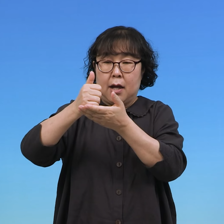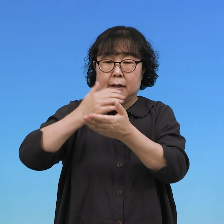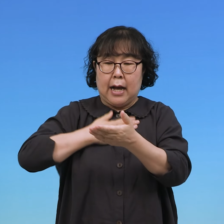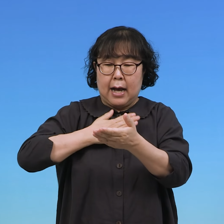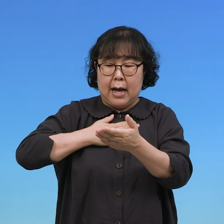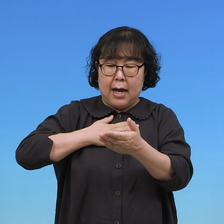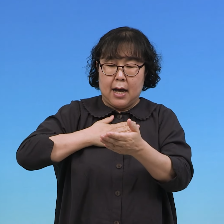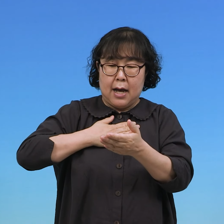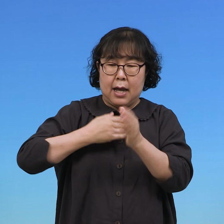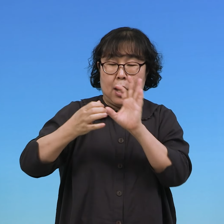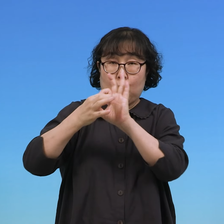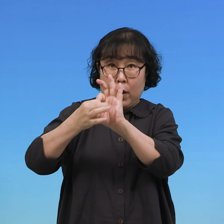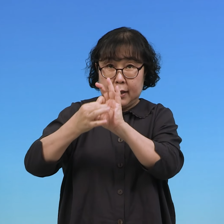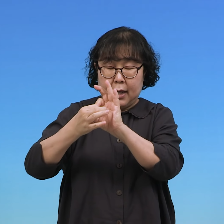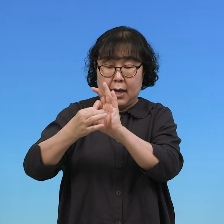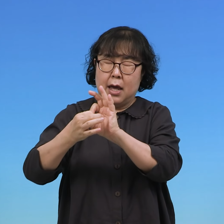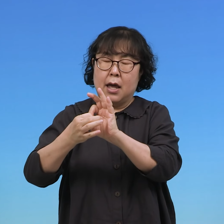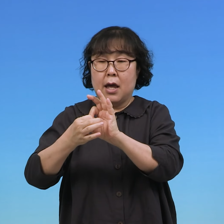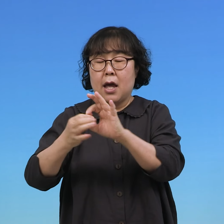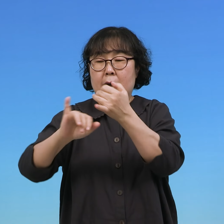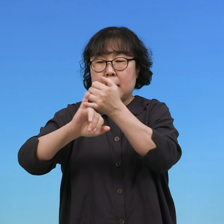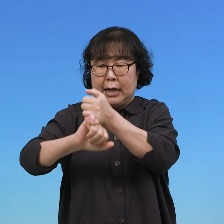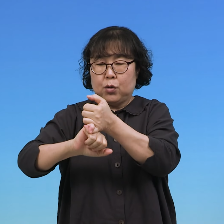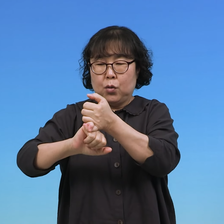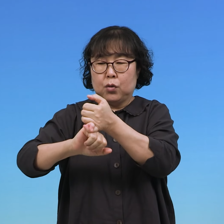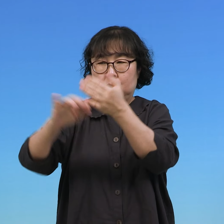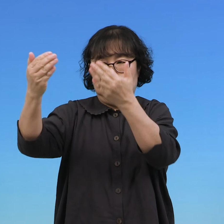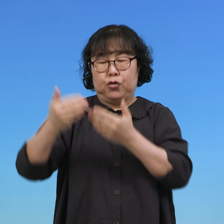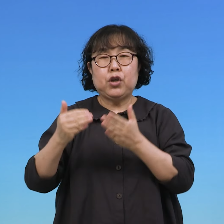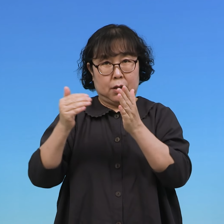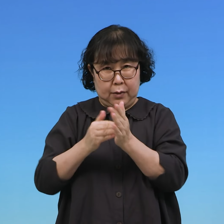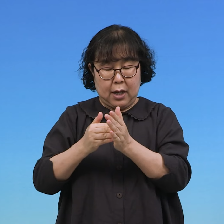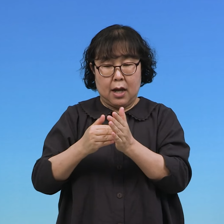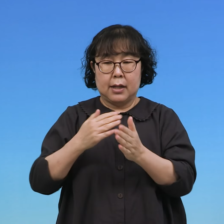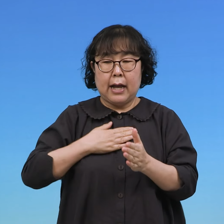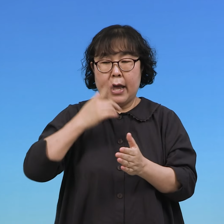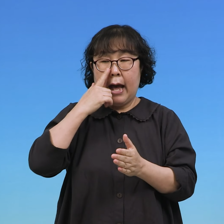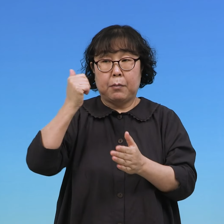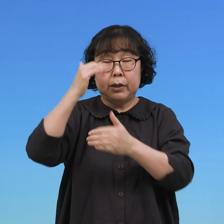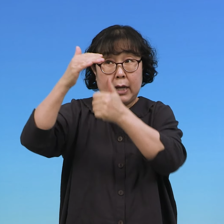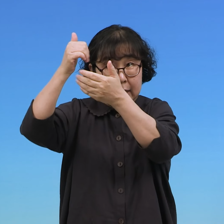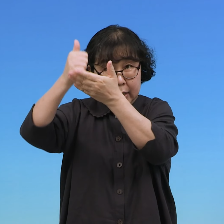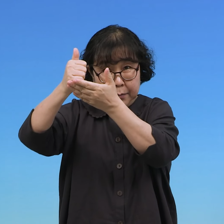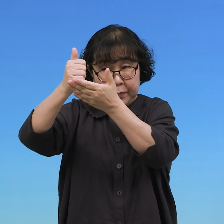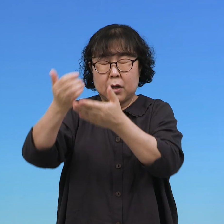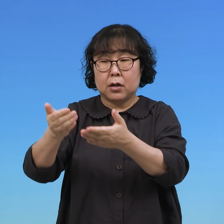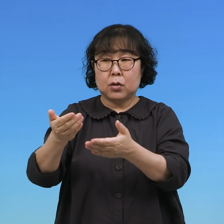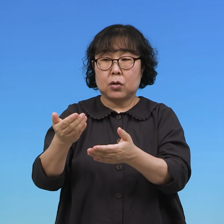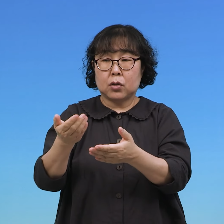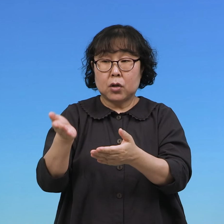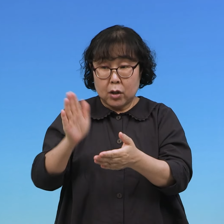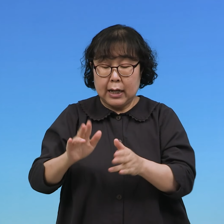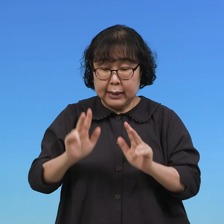하나님이에요. 내 아버지의 하나님, 어머니의 하나님이시기도 하지만 나의 하나님이에요. 나의 하나님.